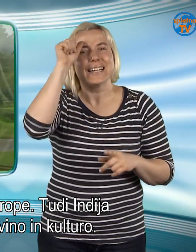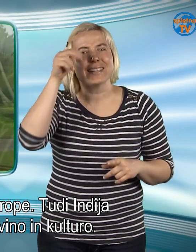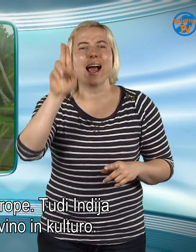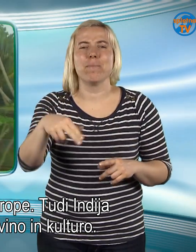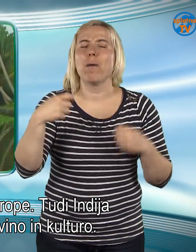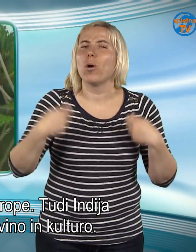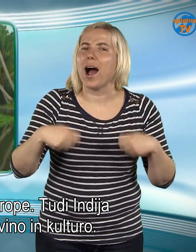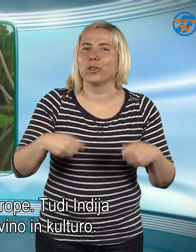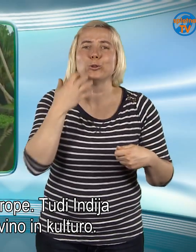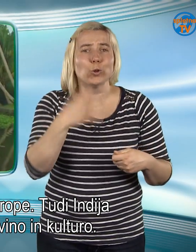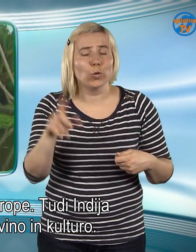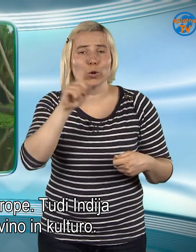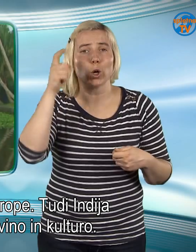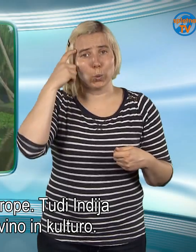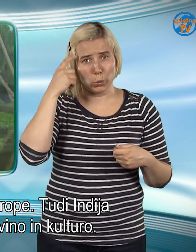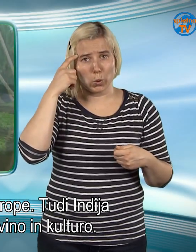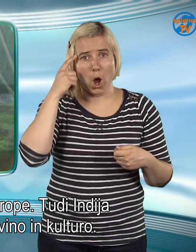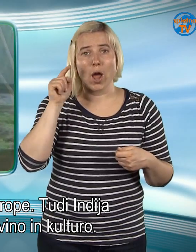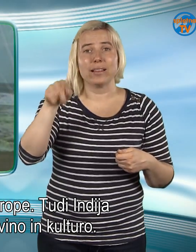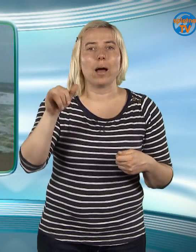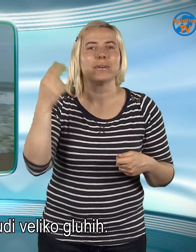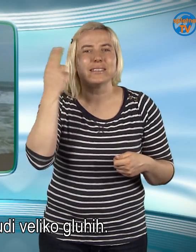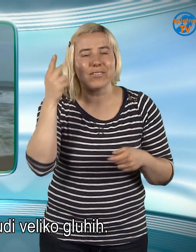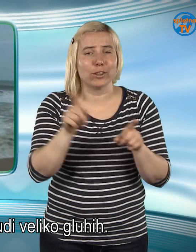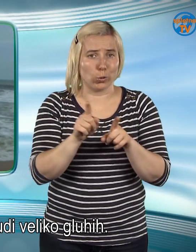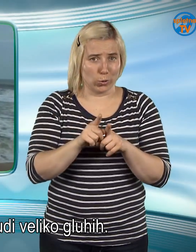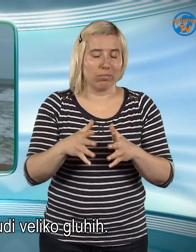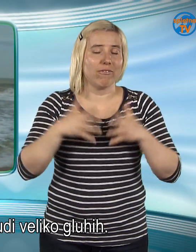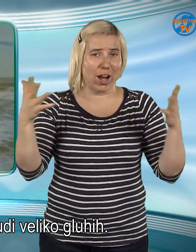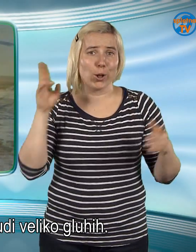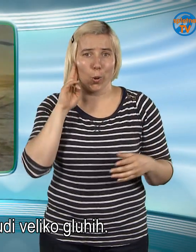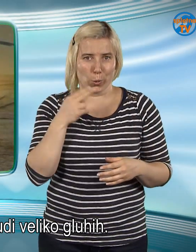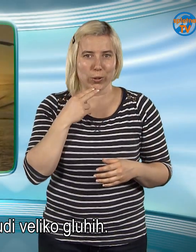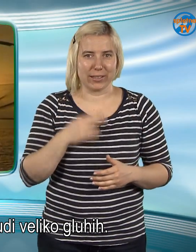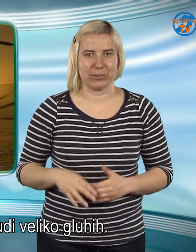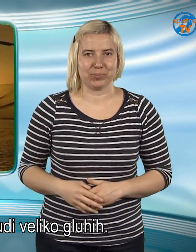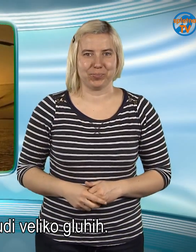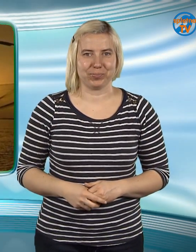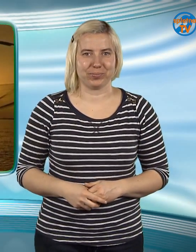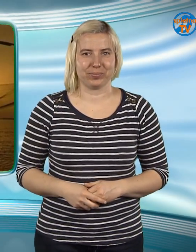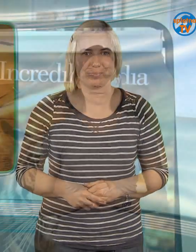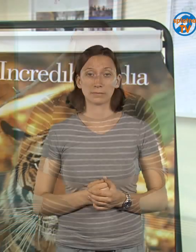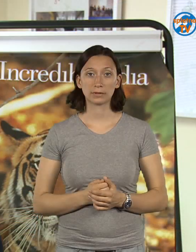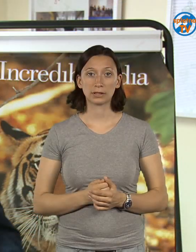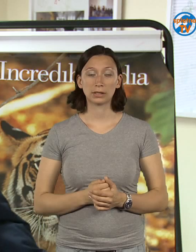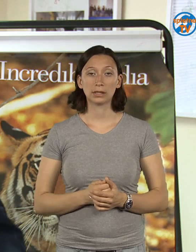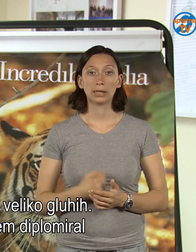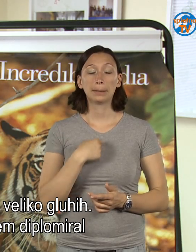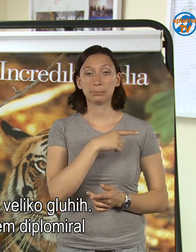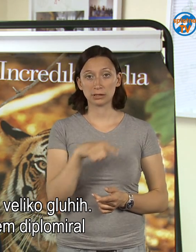Indija ima bogato zgodovino in kulturo, tam pa je seveda tudi veliko gluhih. We have seen